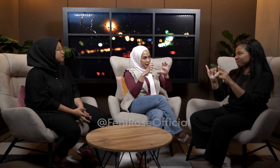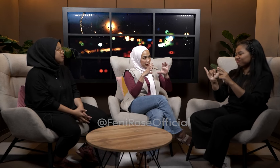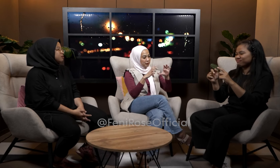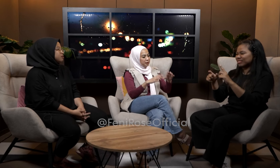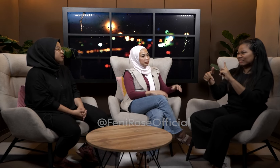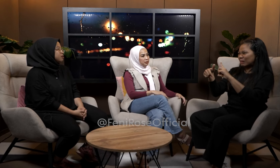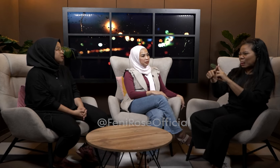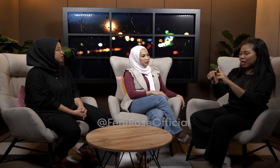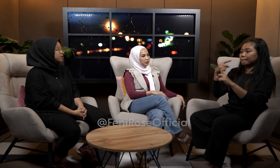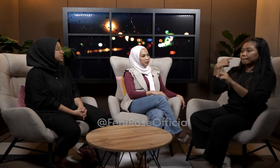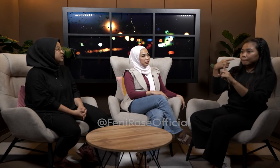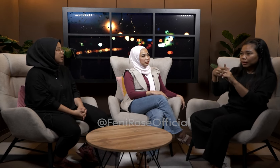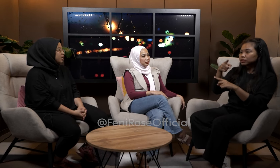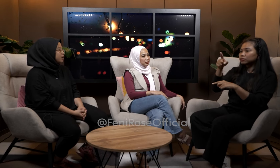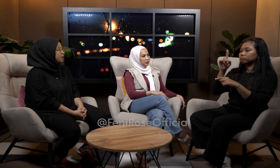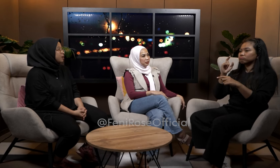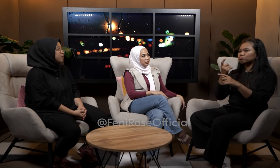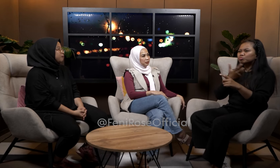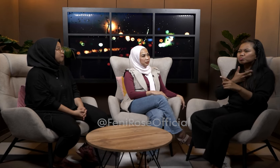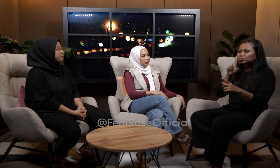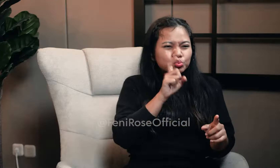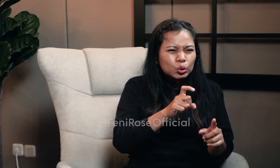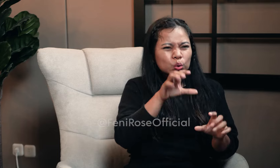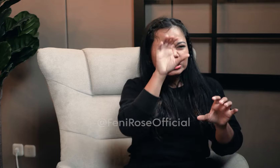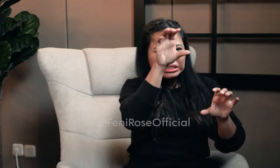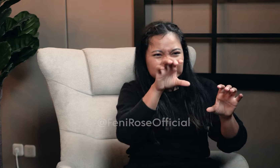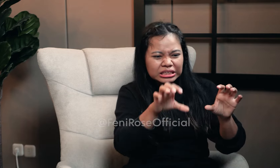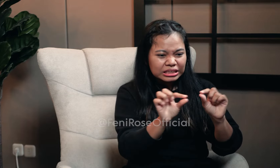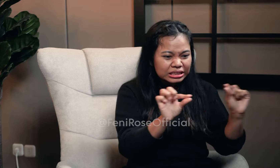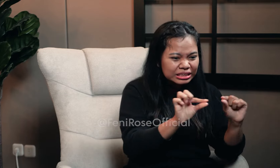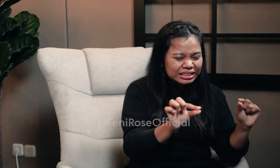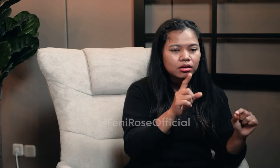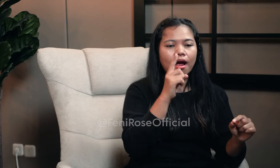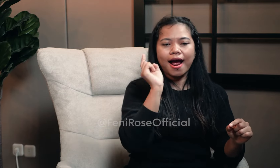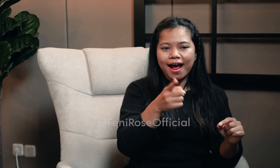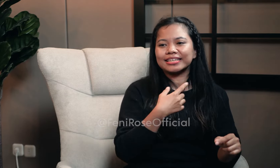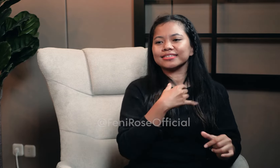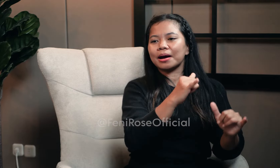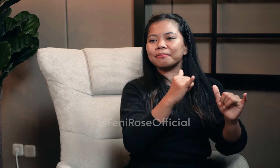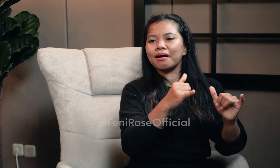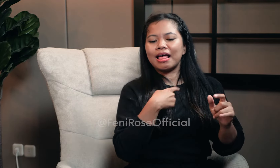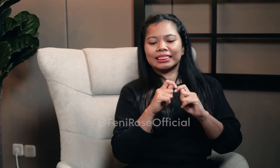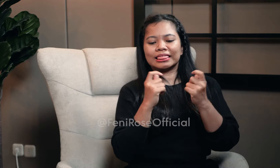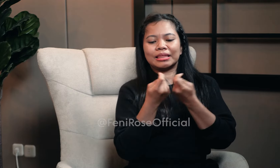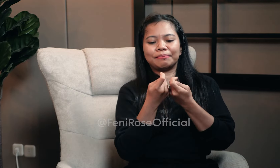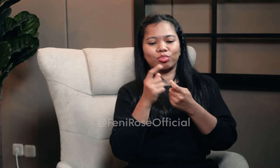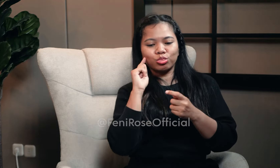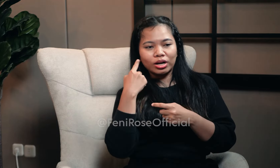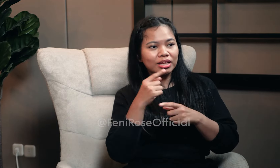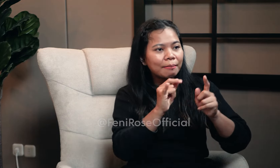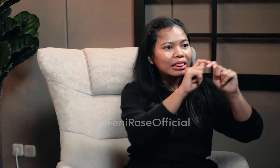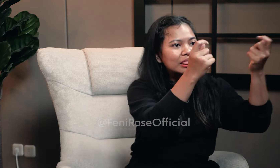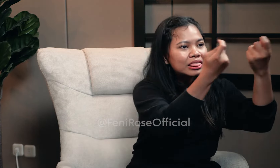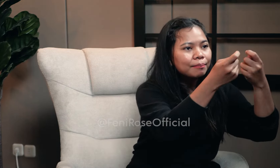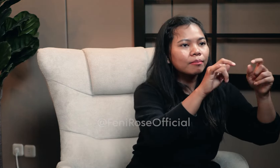kecil Heeh kecil plus perlu teman-teman tulis Amerika apa